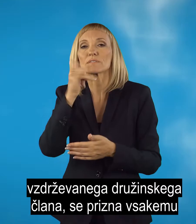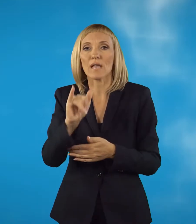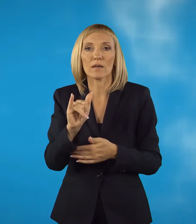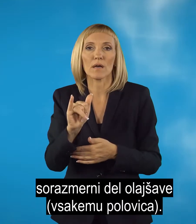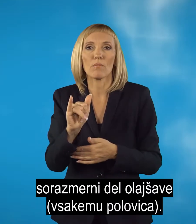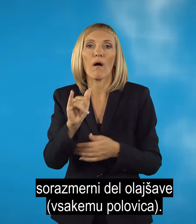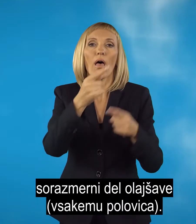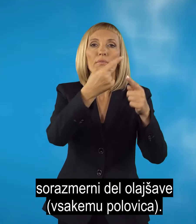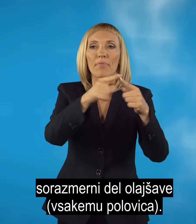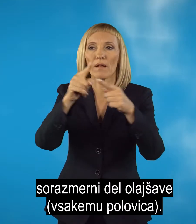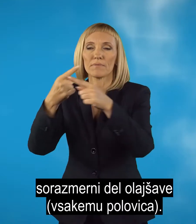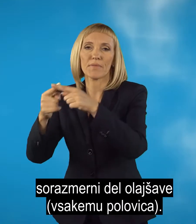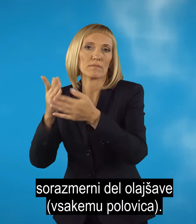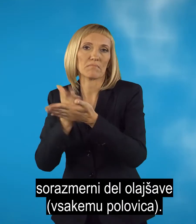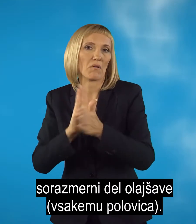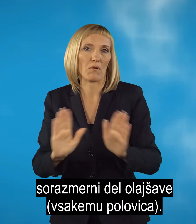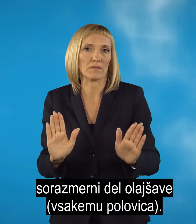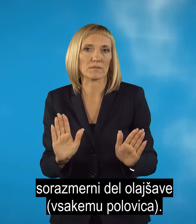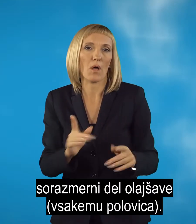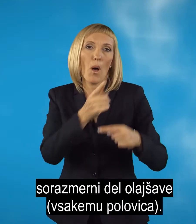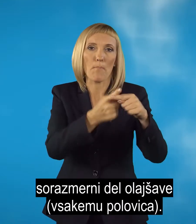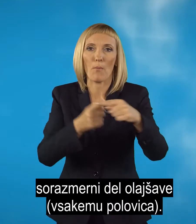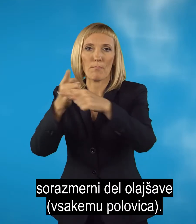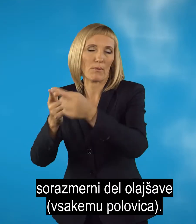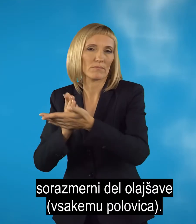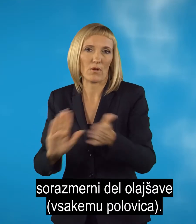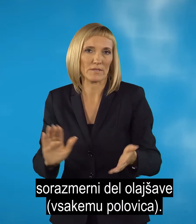vsakemu sorazmerni del olajšave, vsakemu polovica.